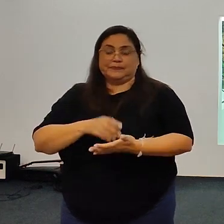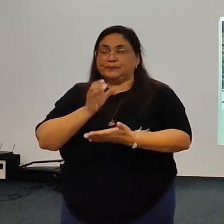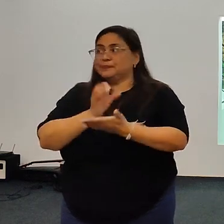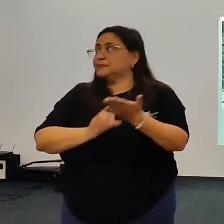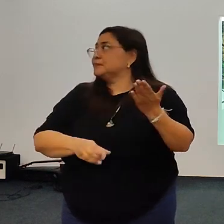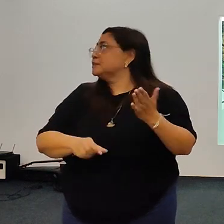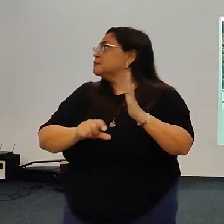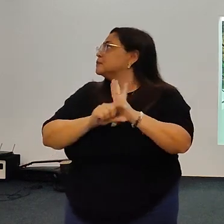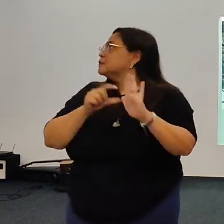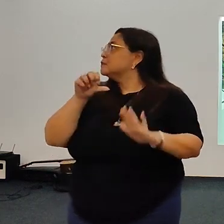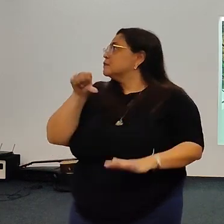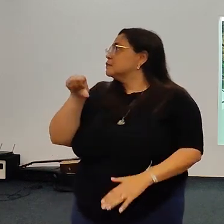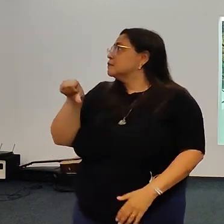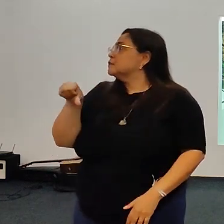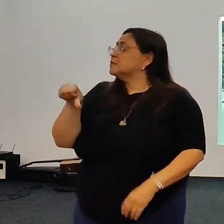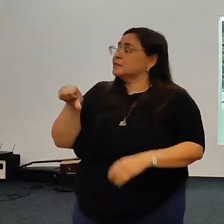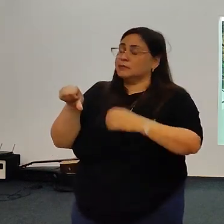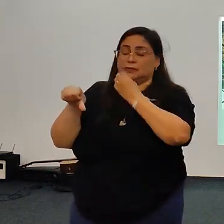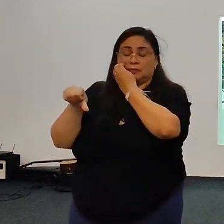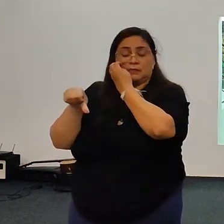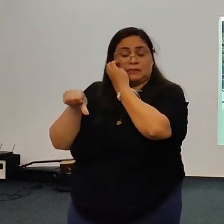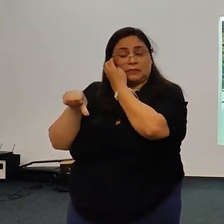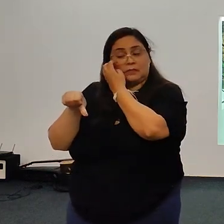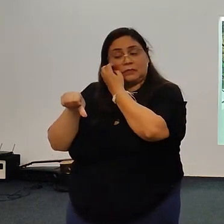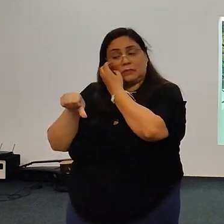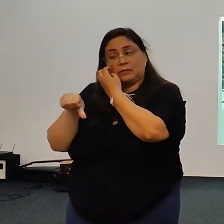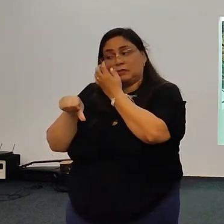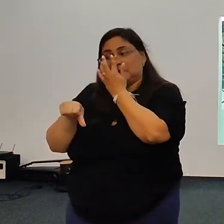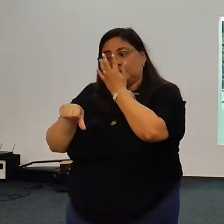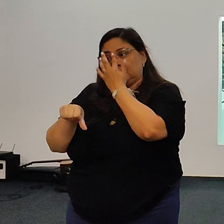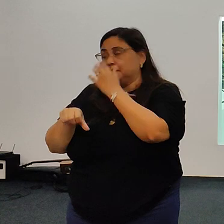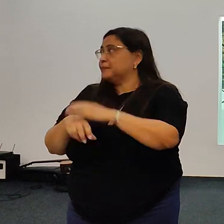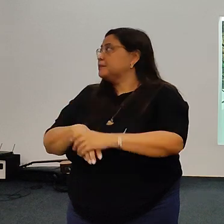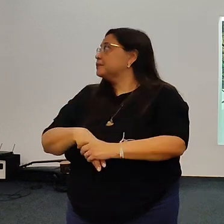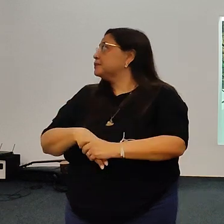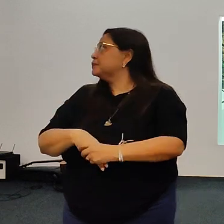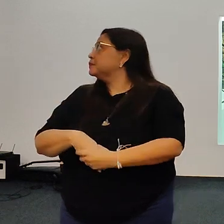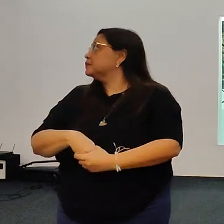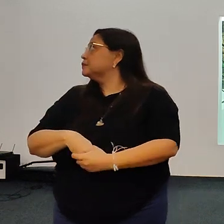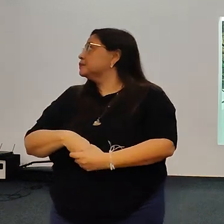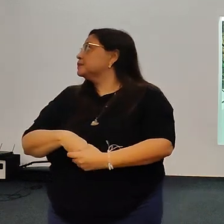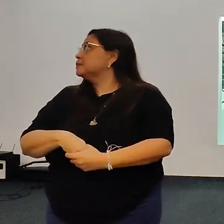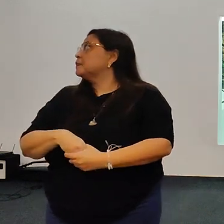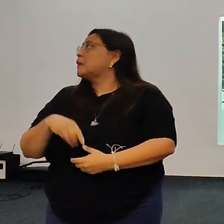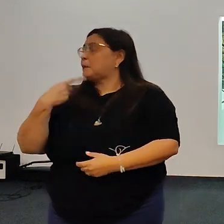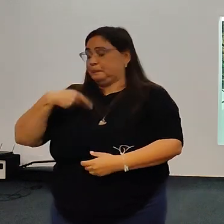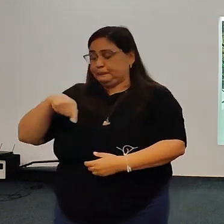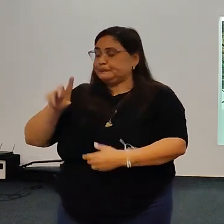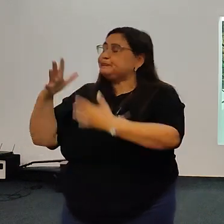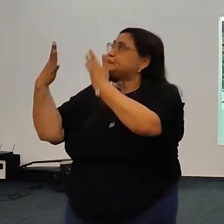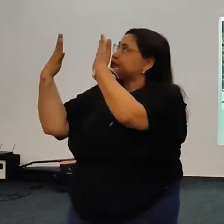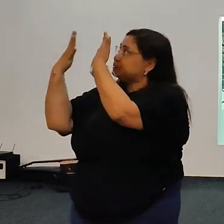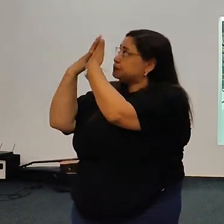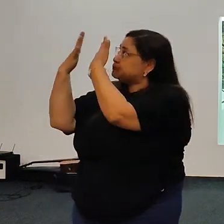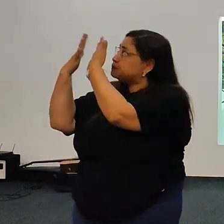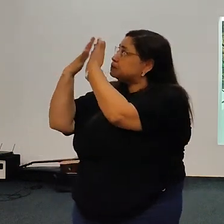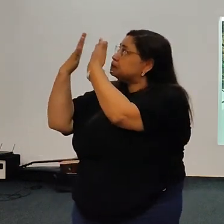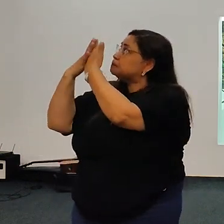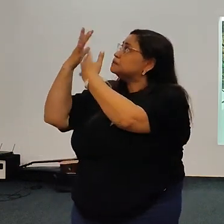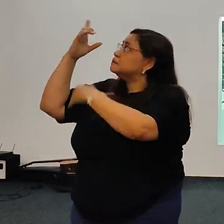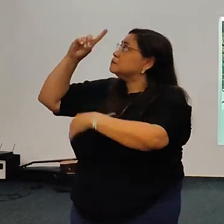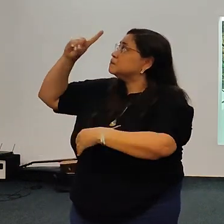Versículo 9. Ele continua e diz assim, esse versículo muito famoso, né? Se confessarmos os nossos